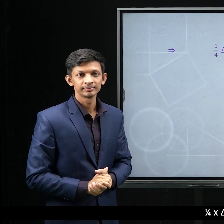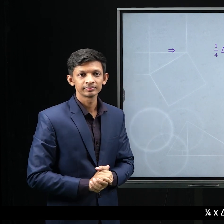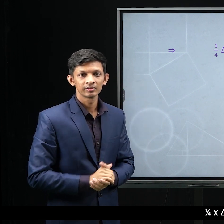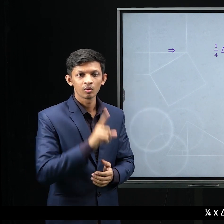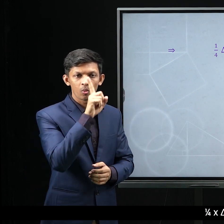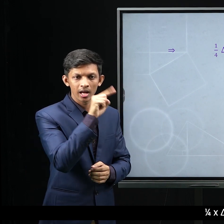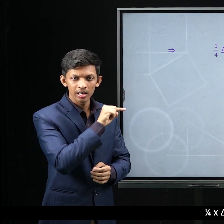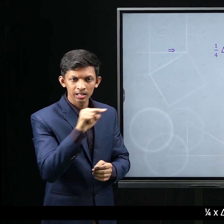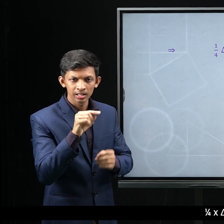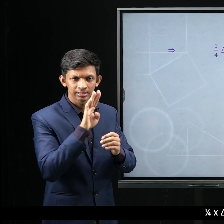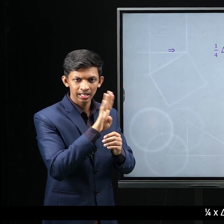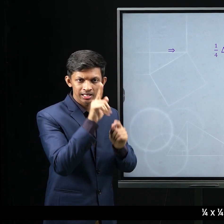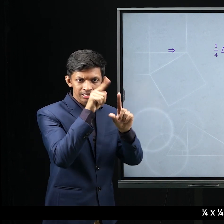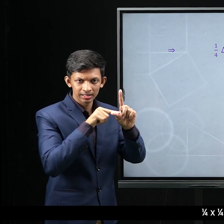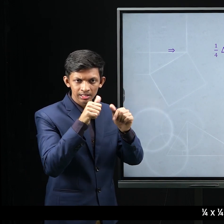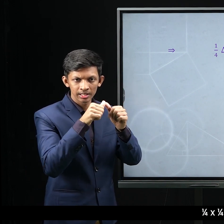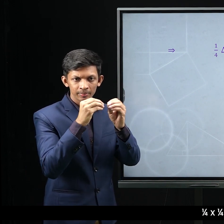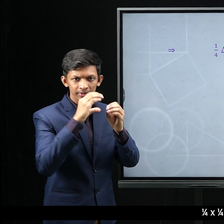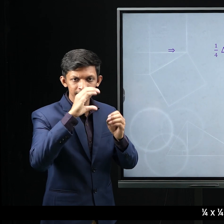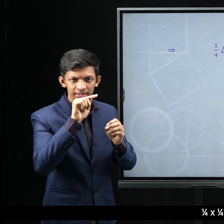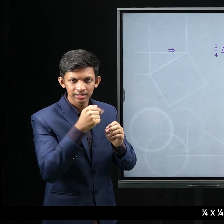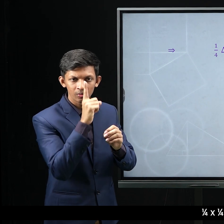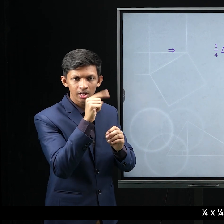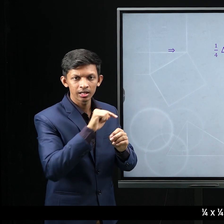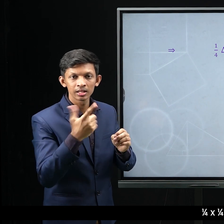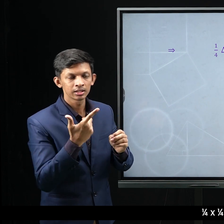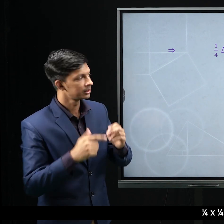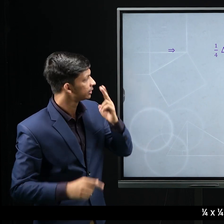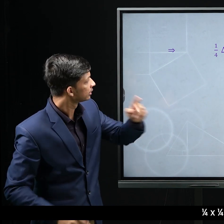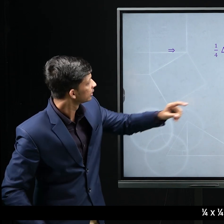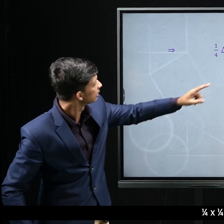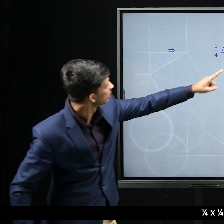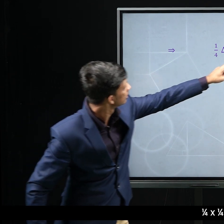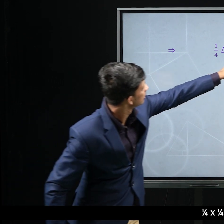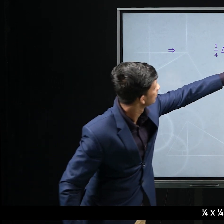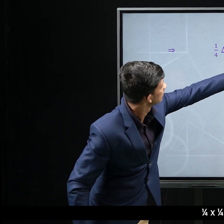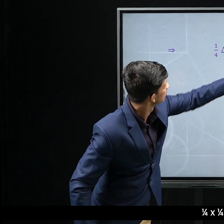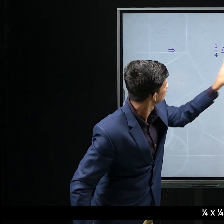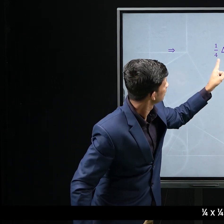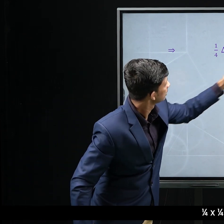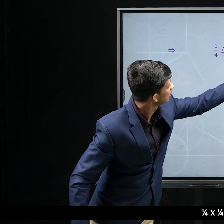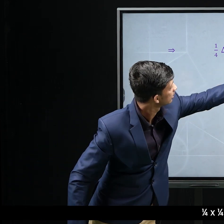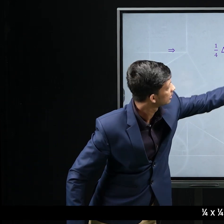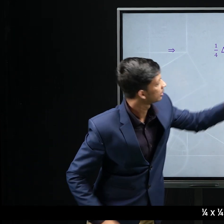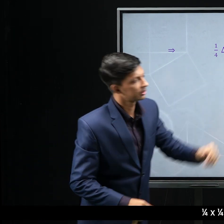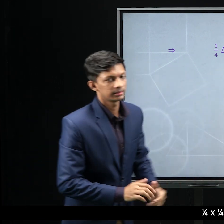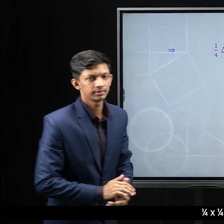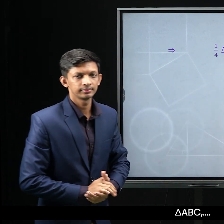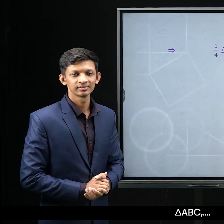ಎಬಿಸಿ 1/4 ತ್ರಿಕೋನ ಎಬಿಸಿ 1/4 ಇಂಟು 1/4 ತ್ರಿಕೋನ ಎಬಿಸಿ,